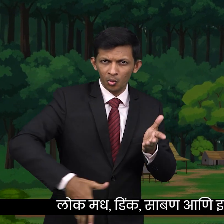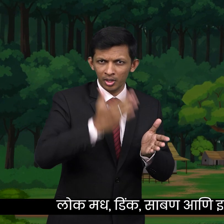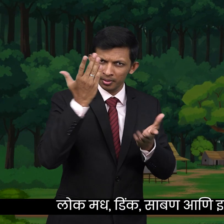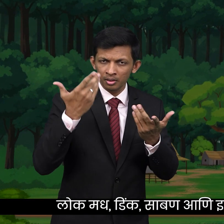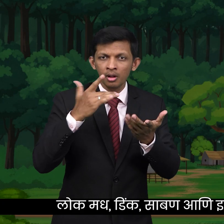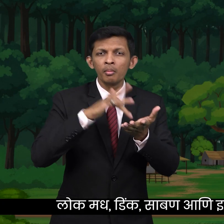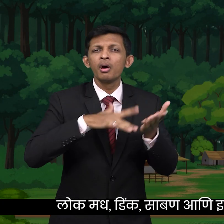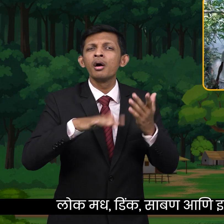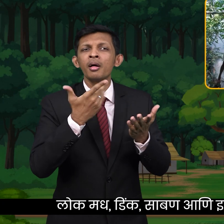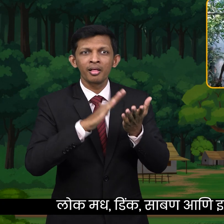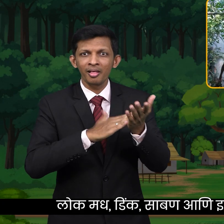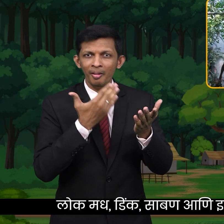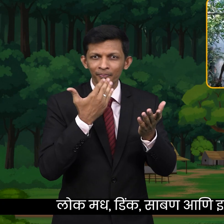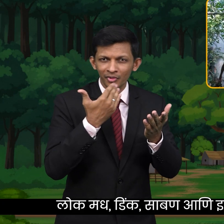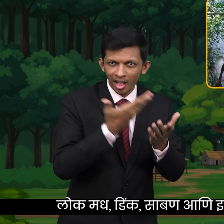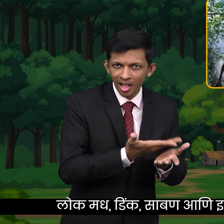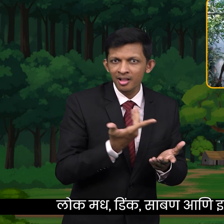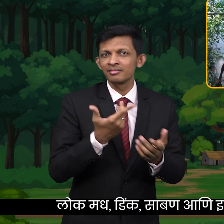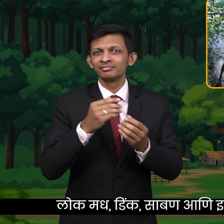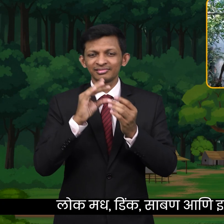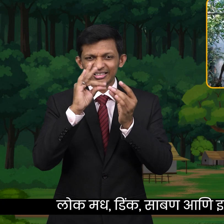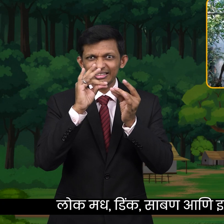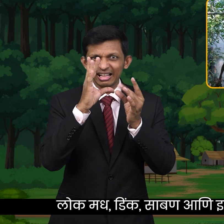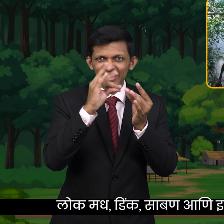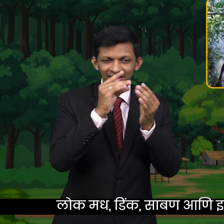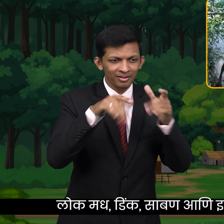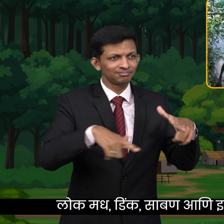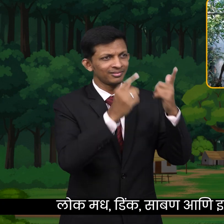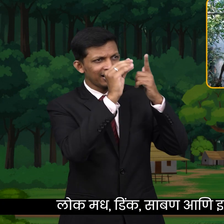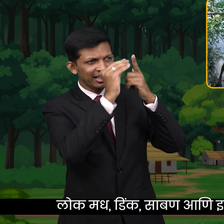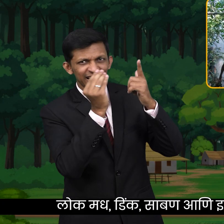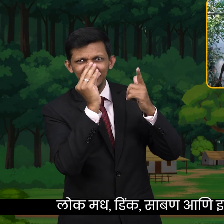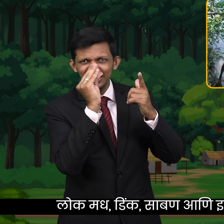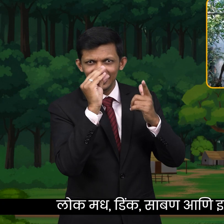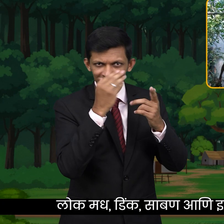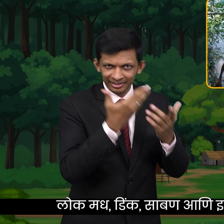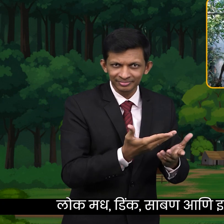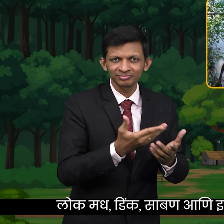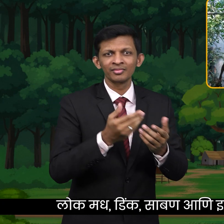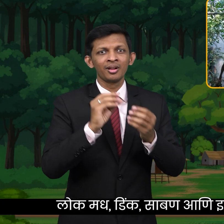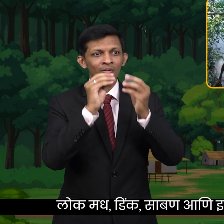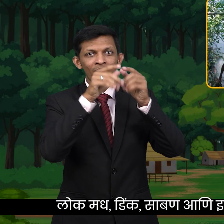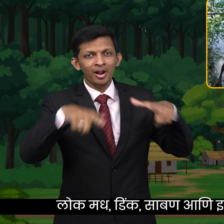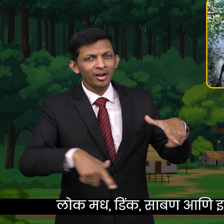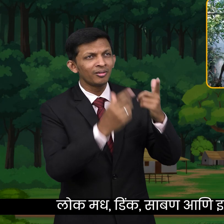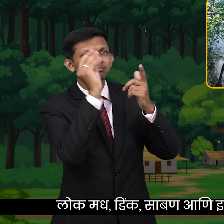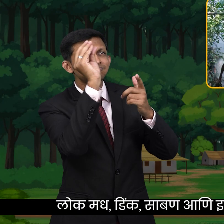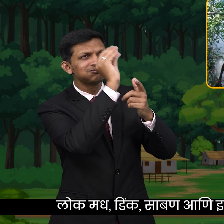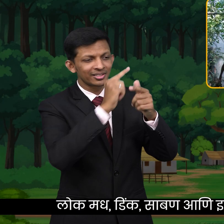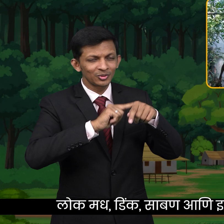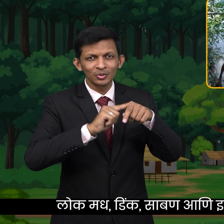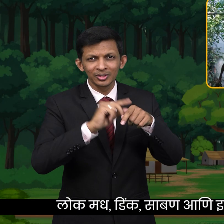मध, डिंक, साबण आणि इतर गोष्टी गोळा